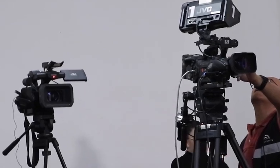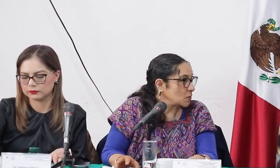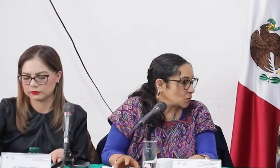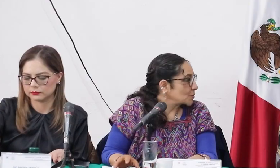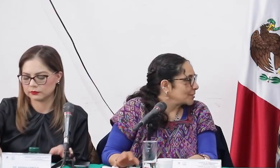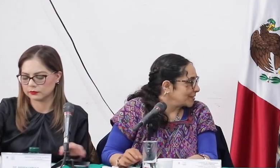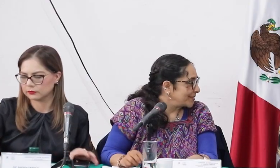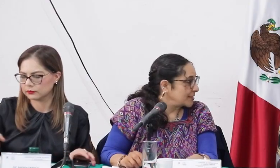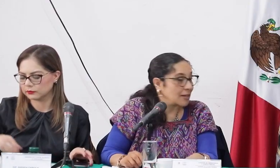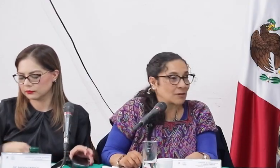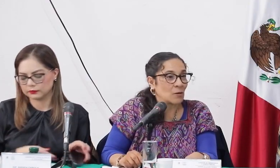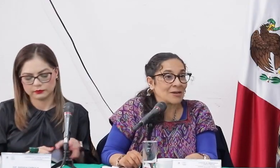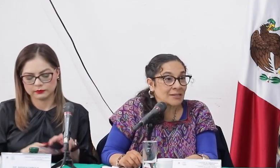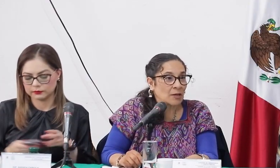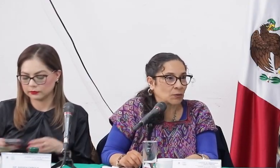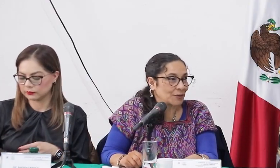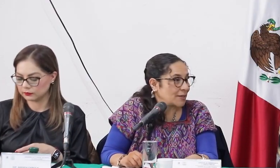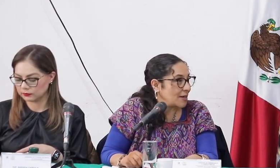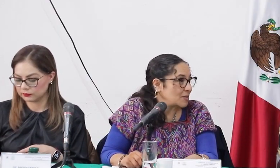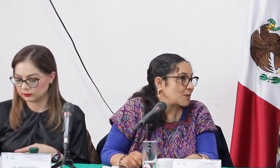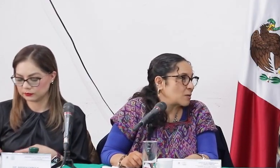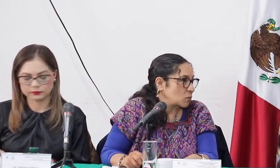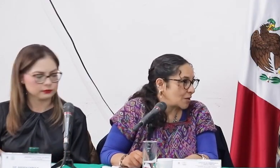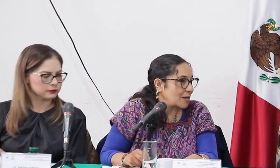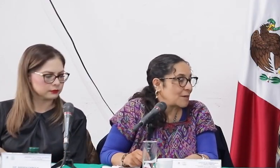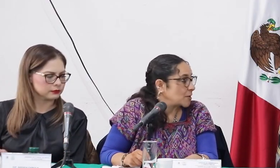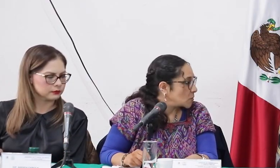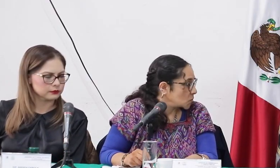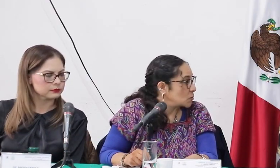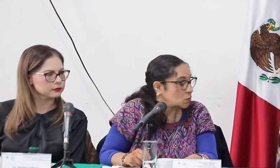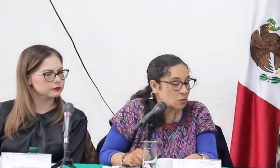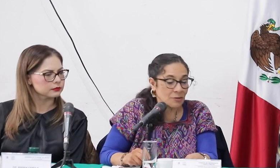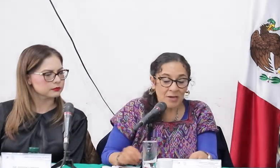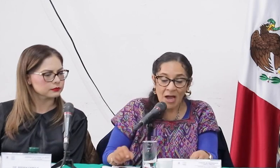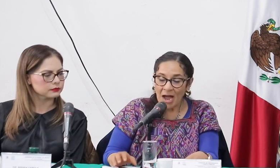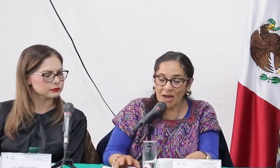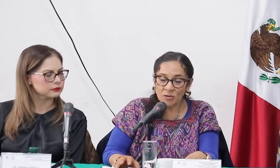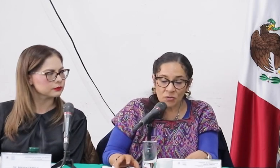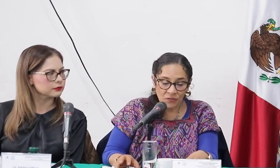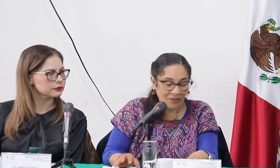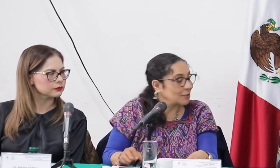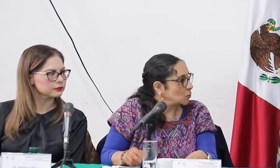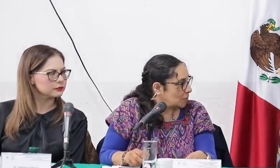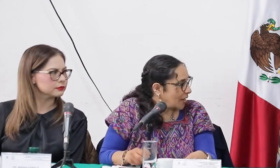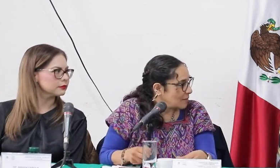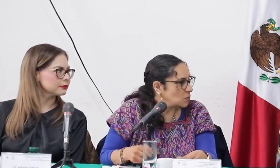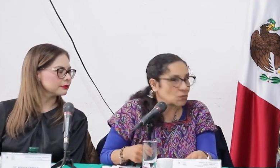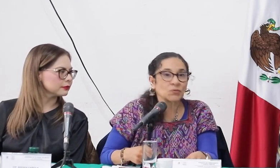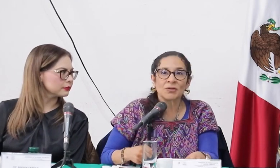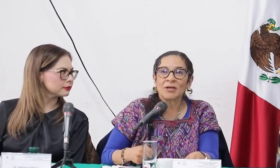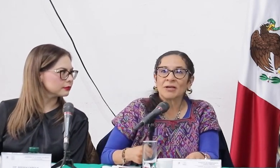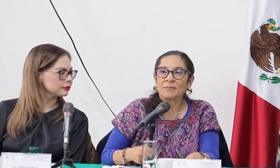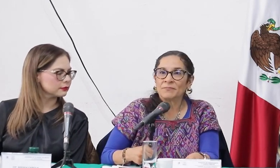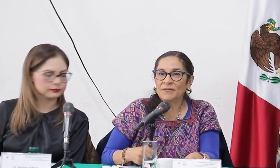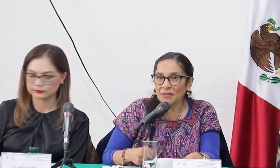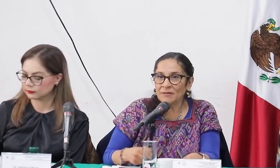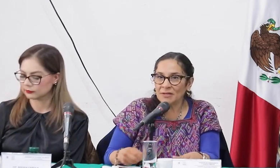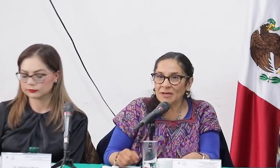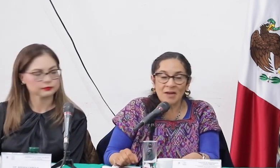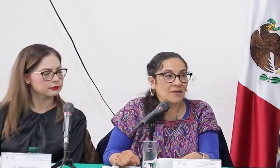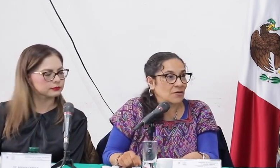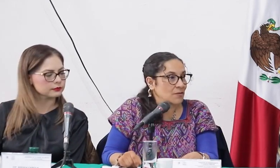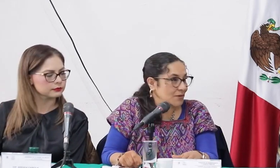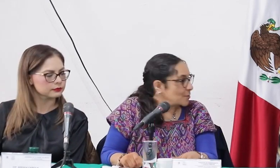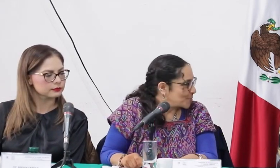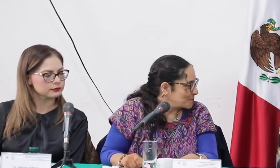encabeza la diputada Valentina Batres, se reunió con la presidenta de la Comisión de Derechos Humanos de la Ciudad de México, Nacheli